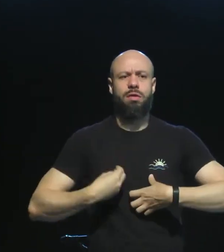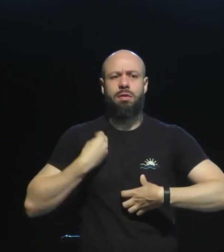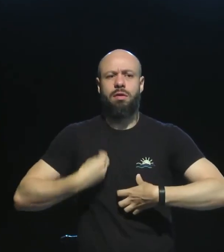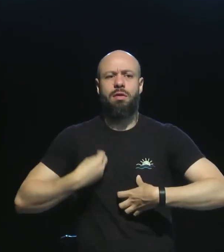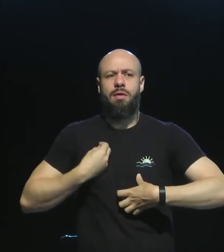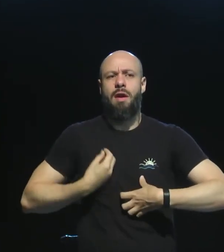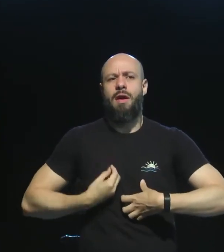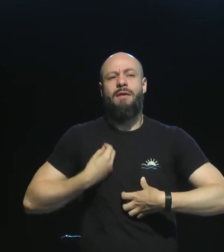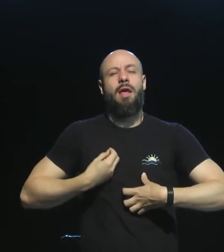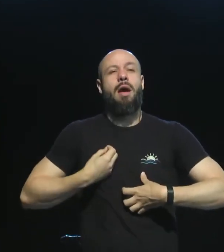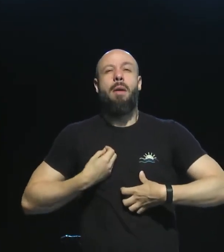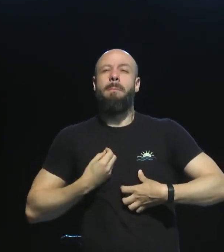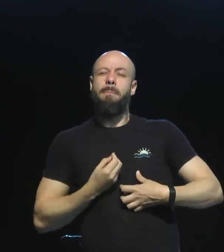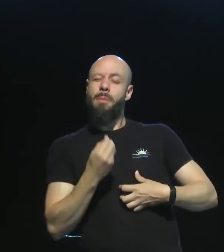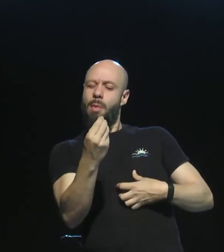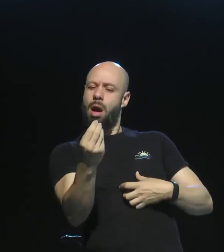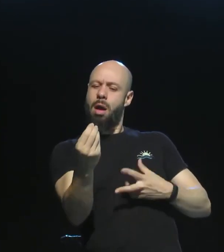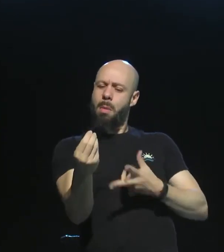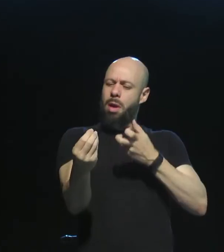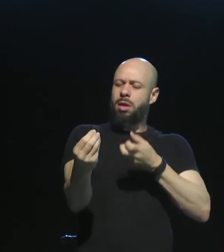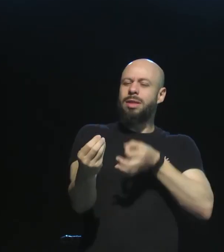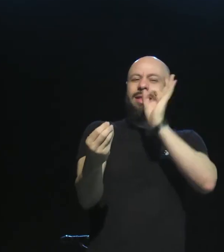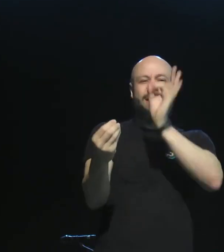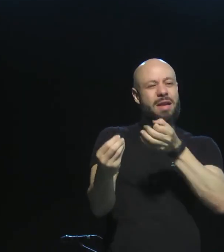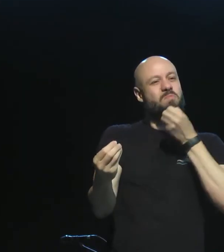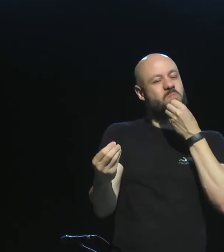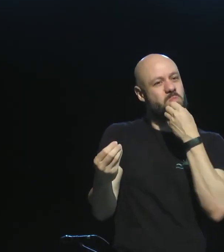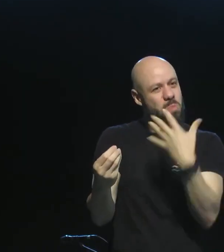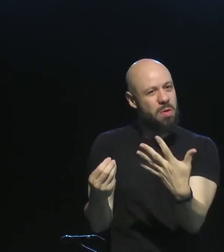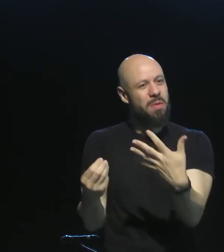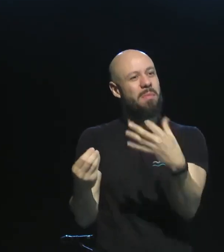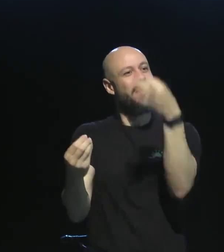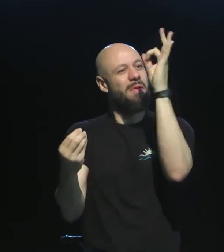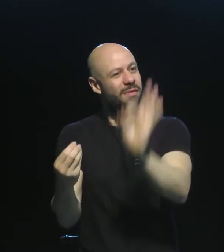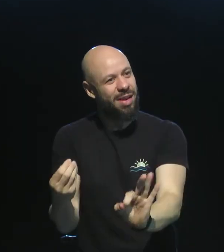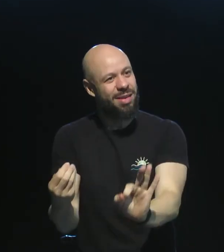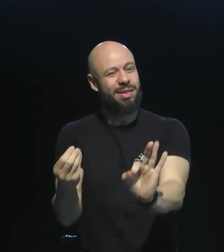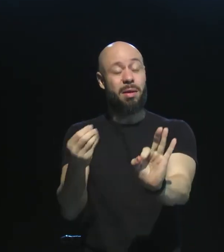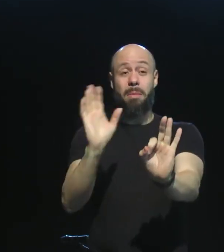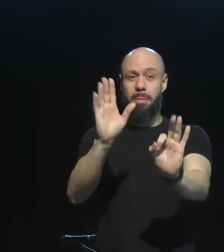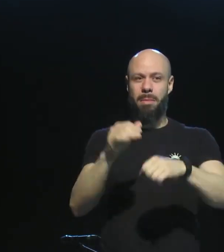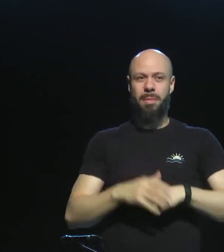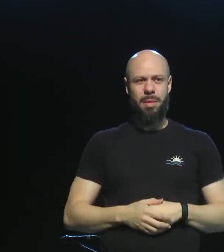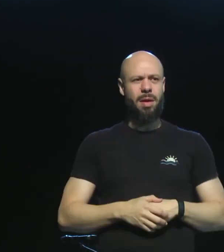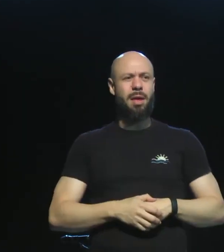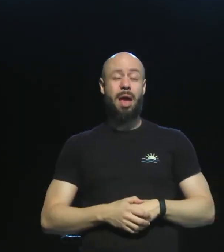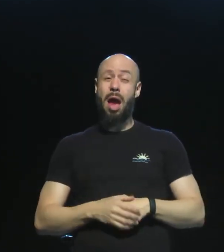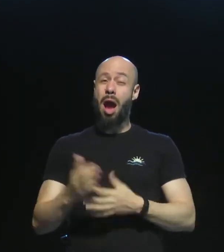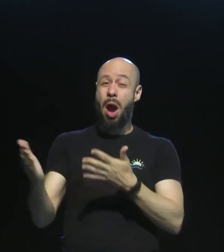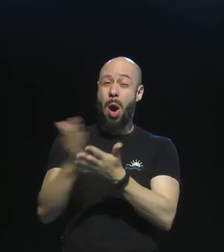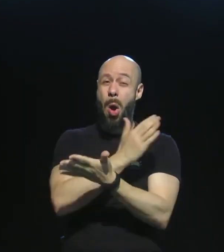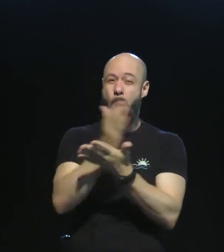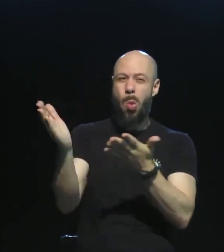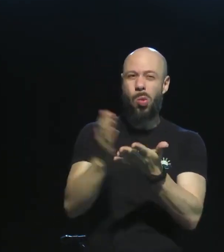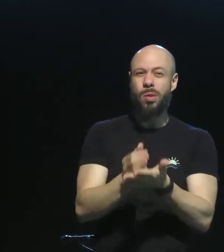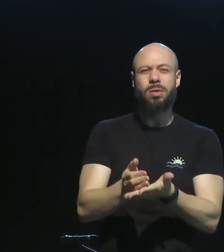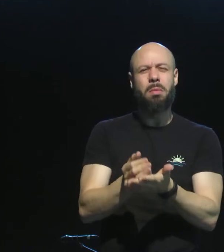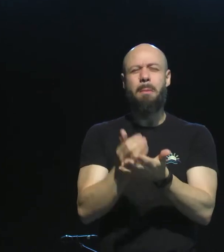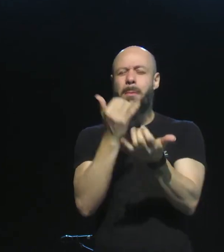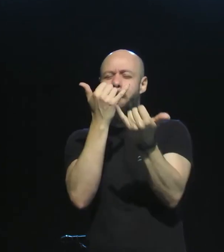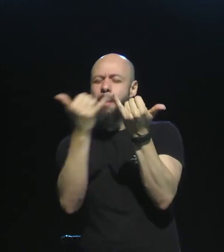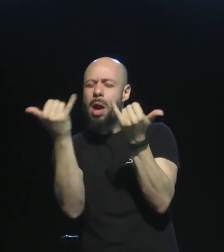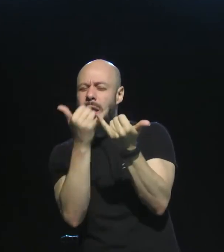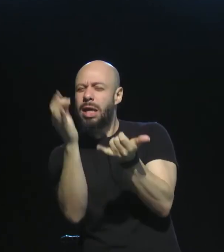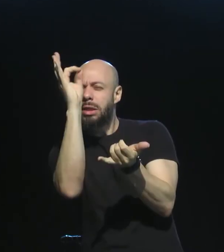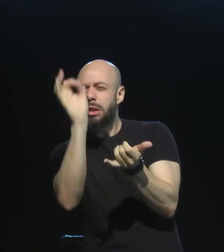que parecem perfeitos. Deus está dizendo, existem certas maneiras de viver a vida que parecem certas